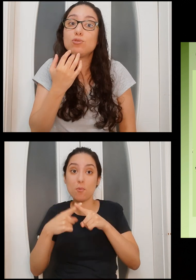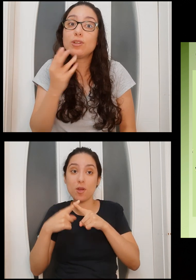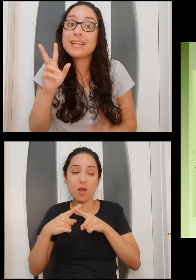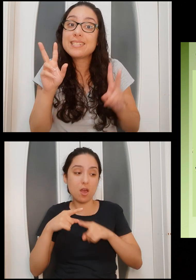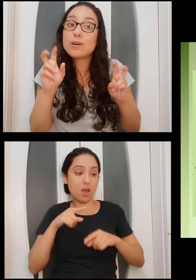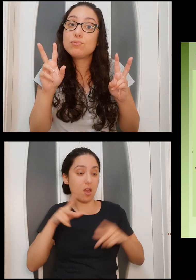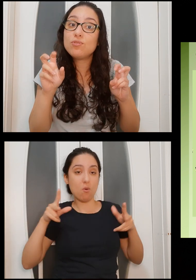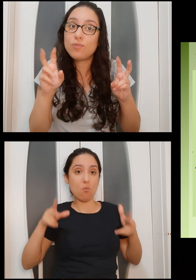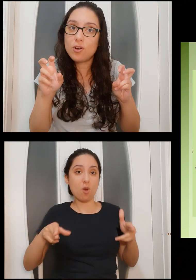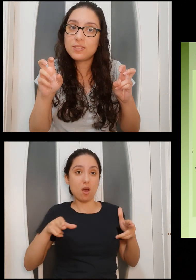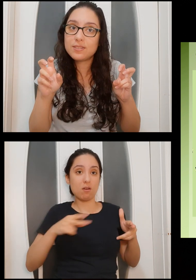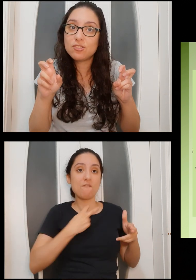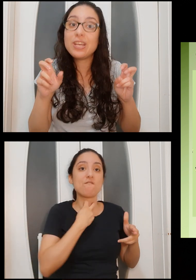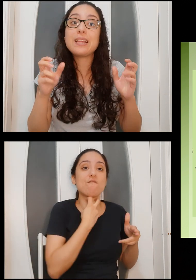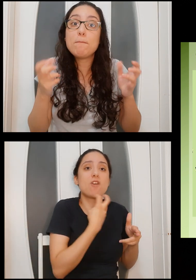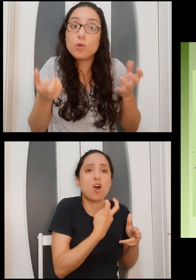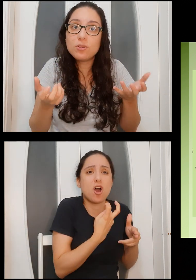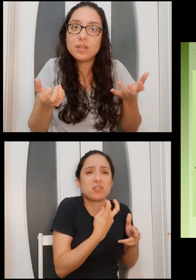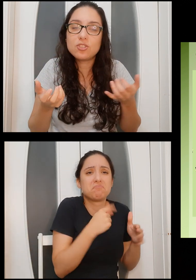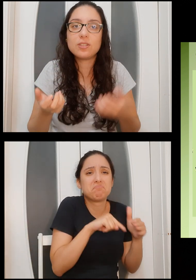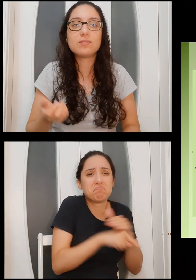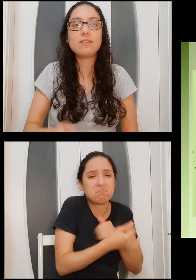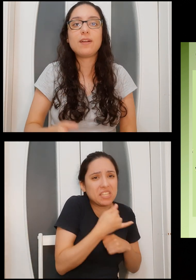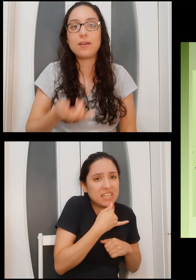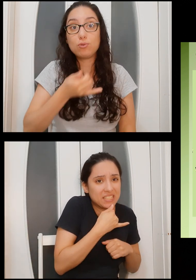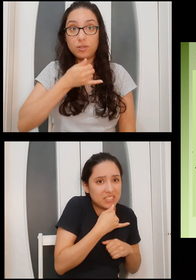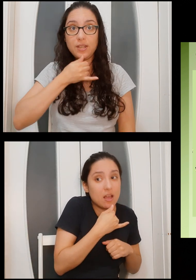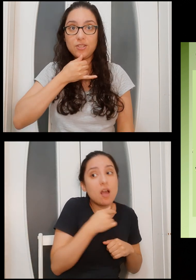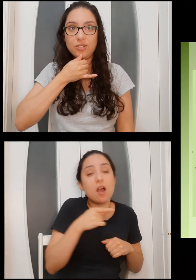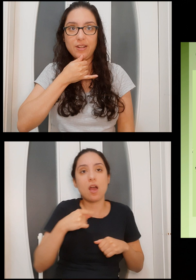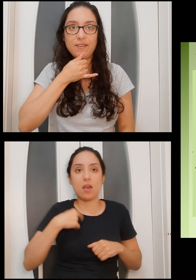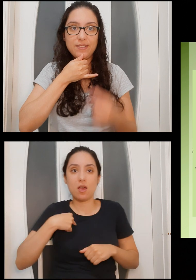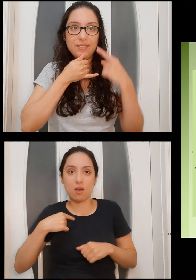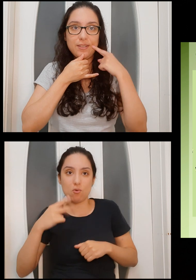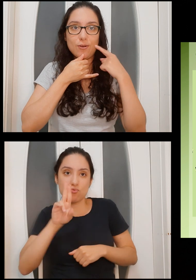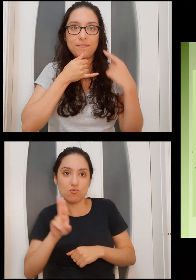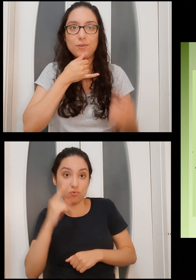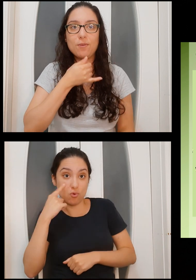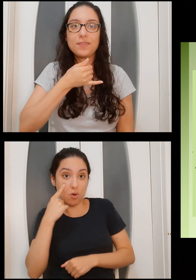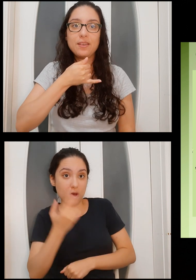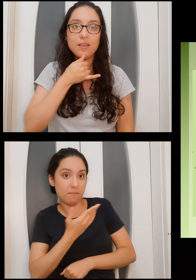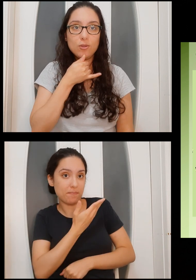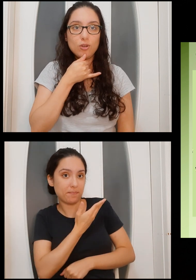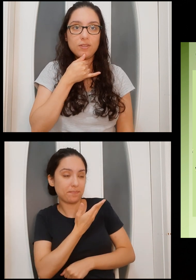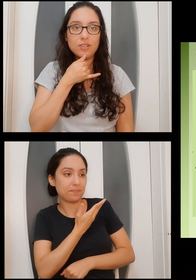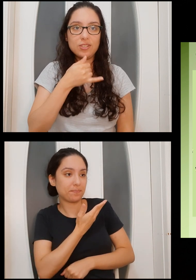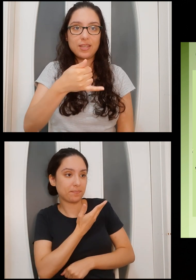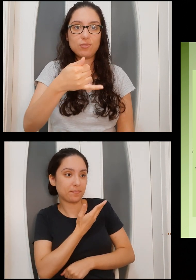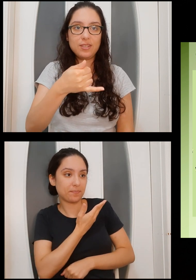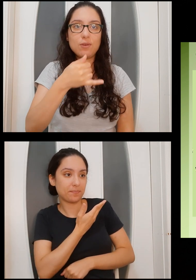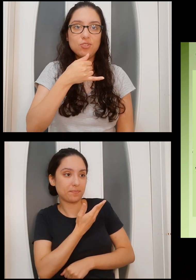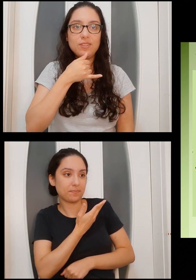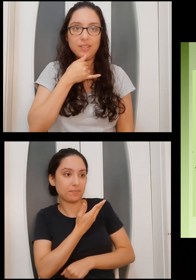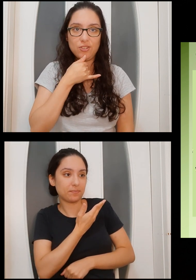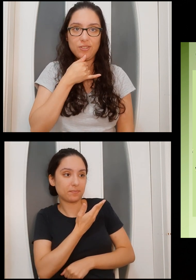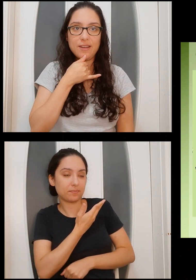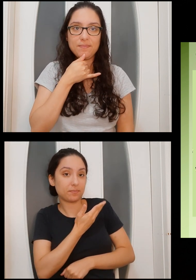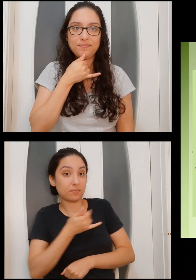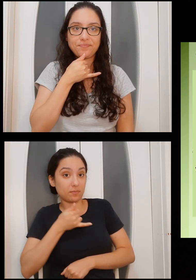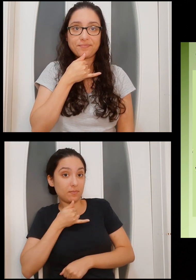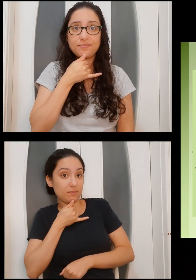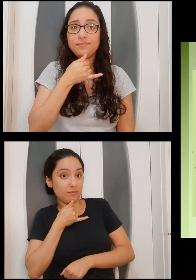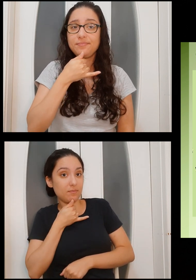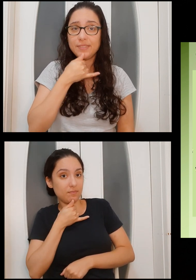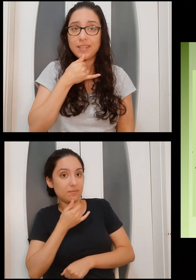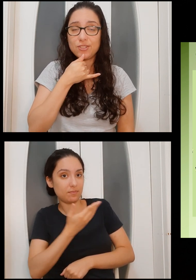essa entonação de voz de que ele tá muito triste. Então, se ele falar, eu tô triste, ele vai fazer assim, ó. Tô triste. Esse aqui é o sinal de triste,